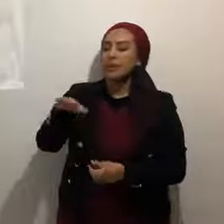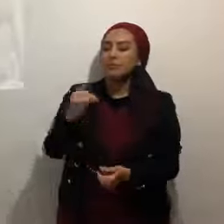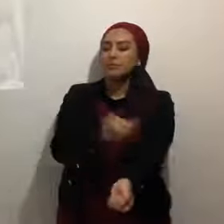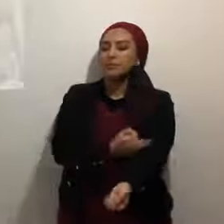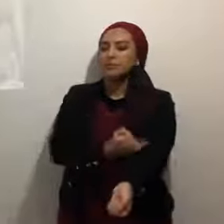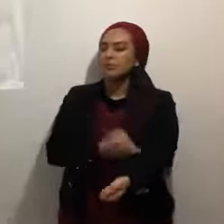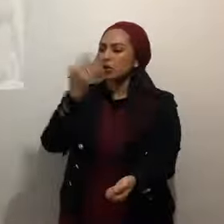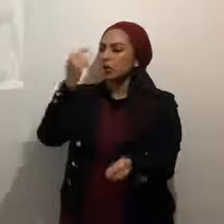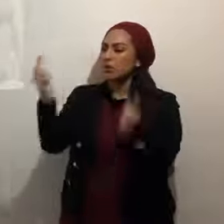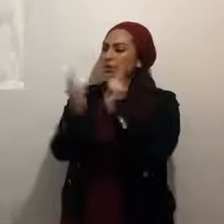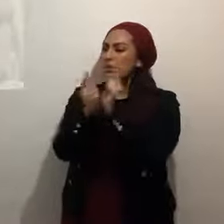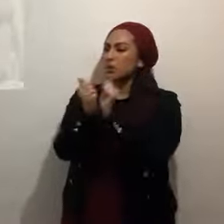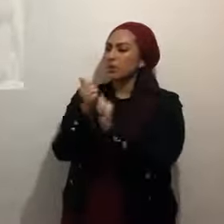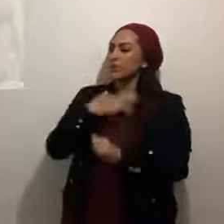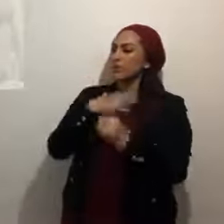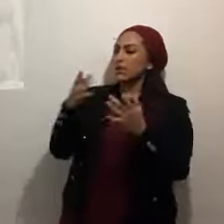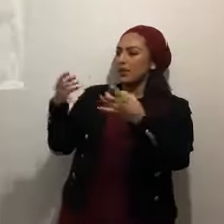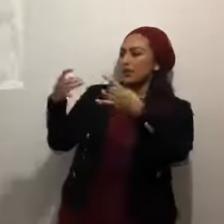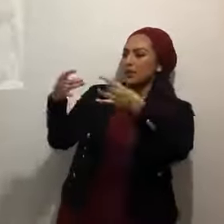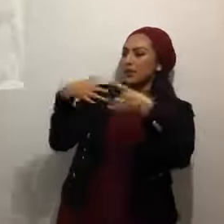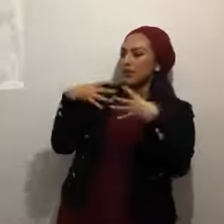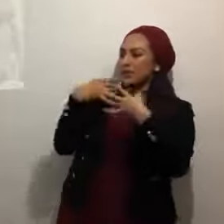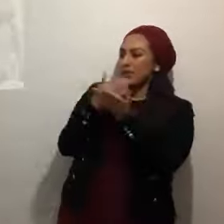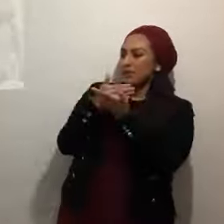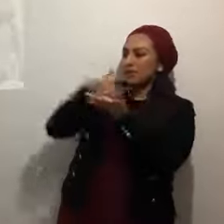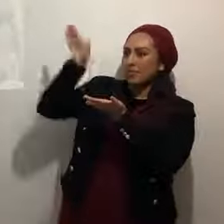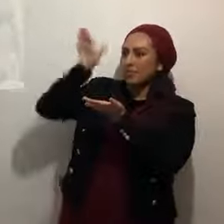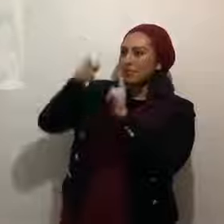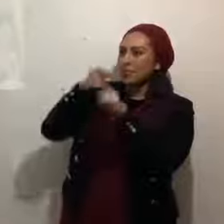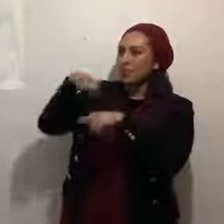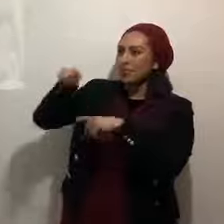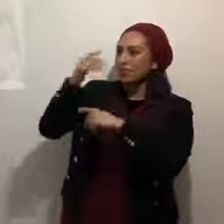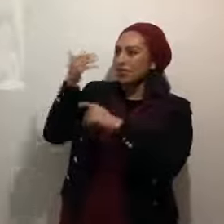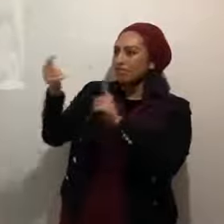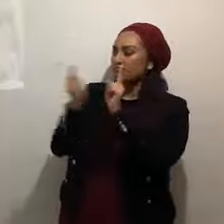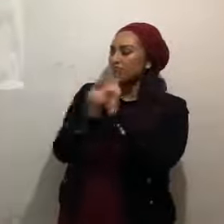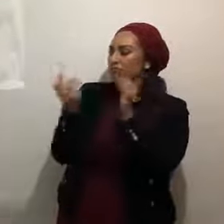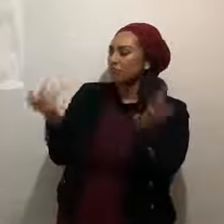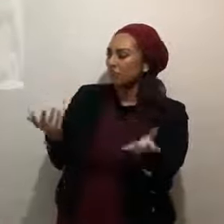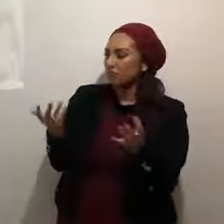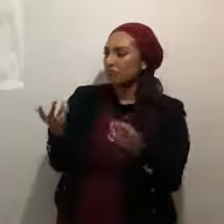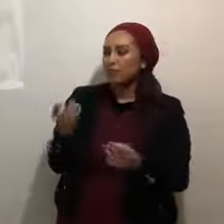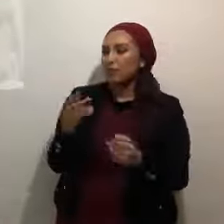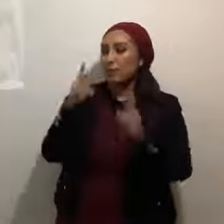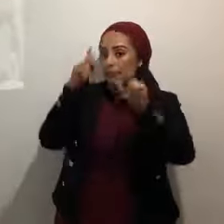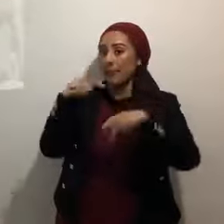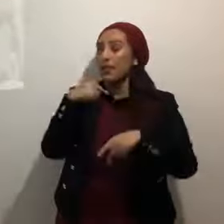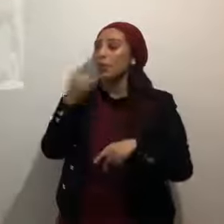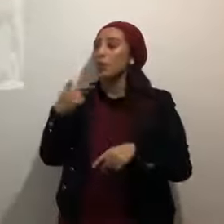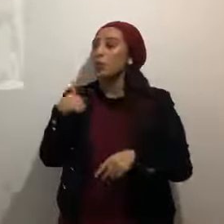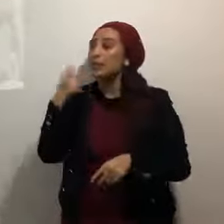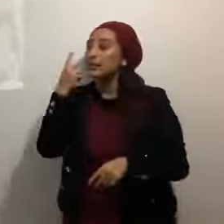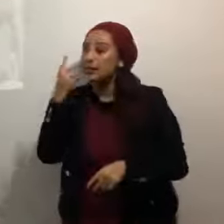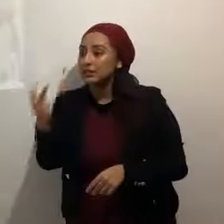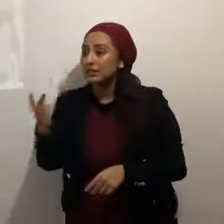venís a mí, pues me habéis aborrecido y me echasteis de entre vosotros? Y ellos respondieron: Hemos visto que Yahweh está